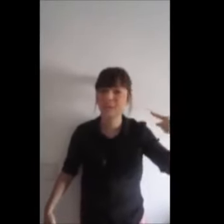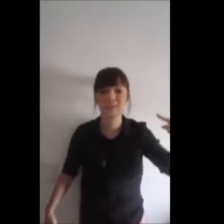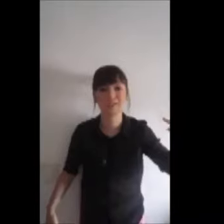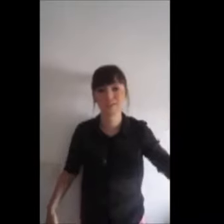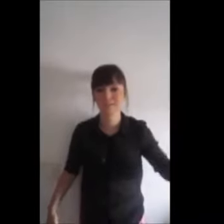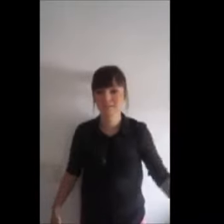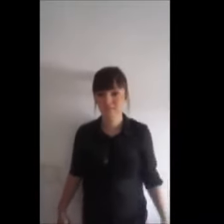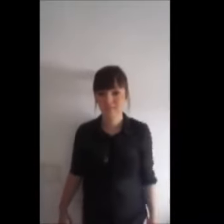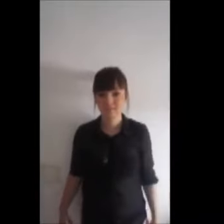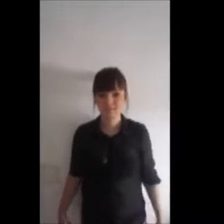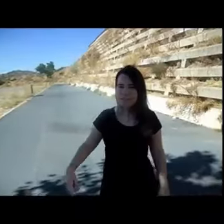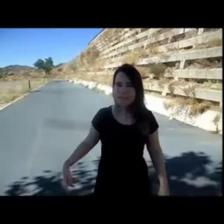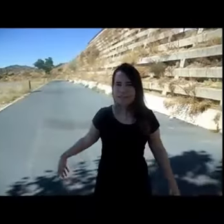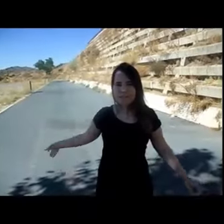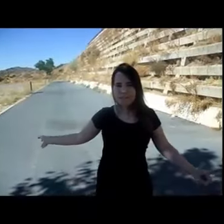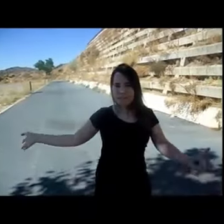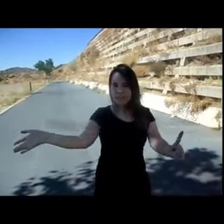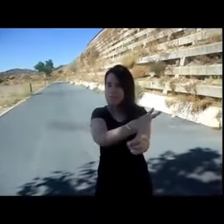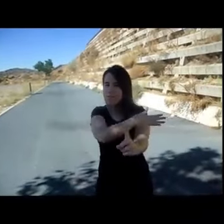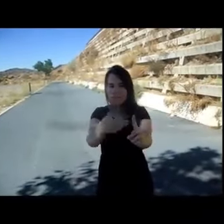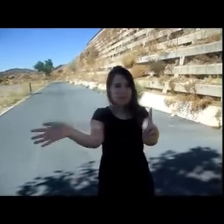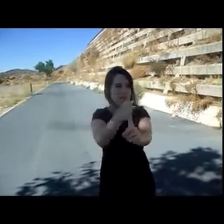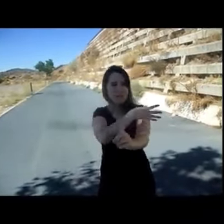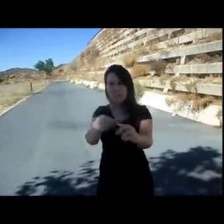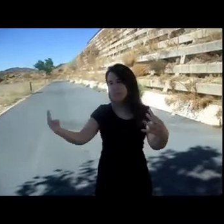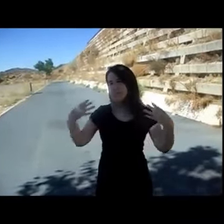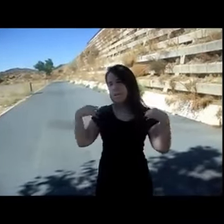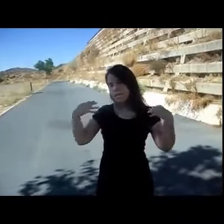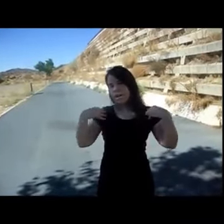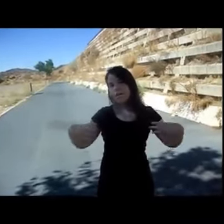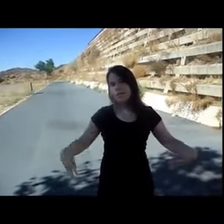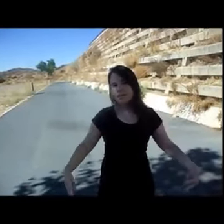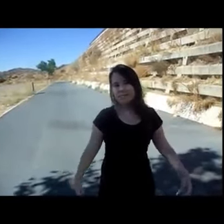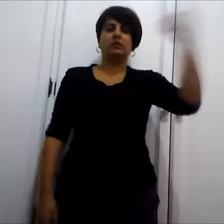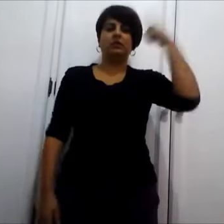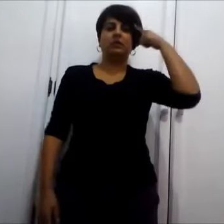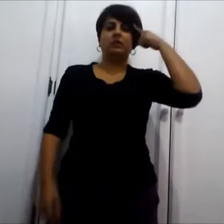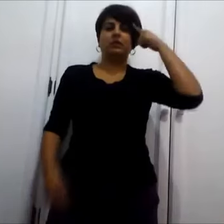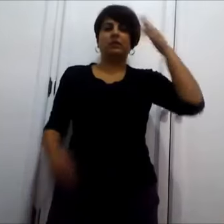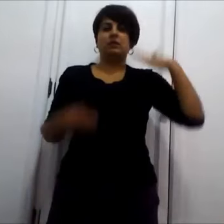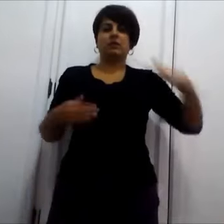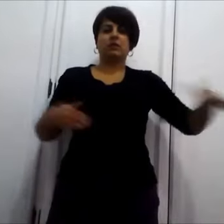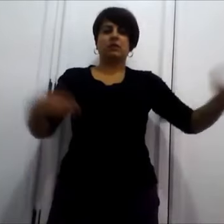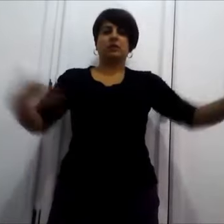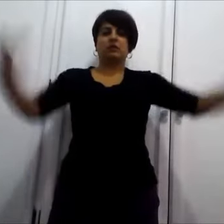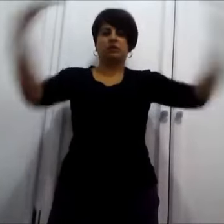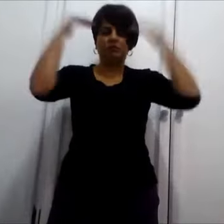¡Ay, dolores! Los palos en tu espalda, la tortura en tu mente